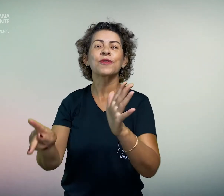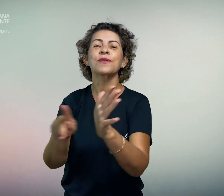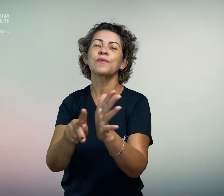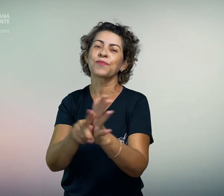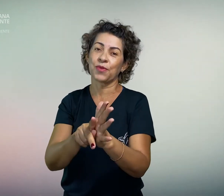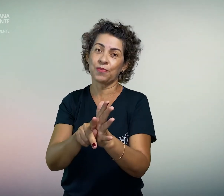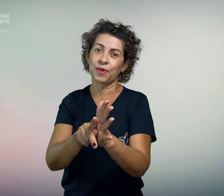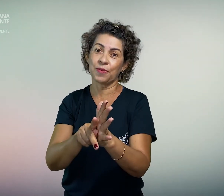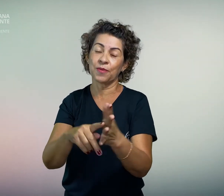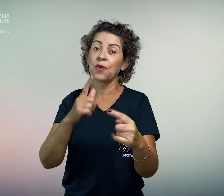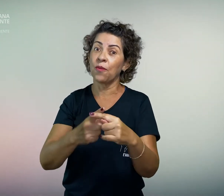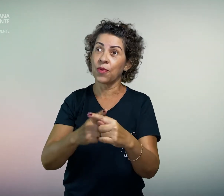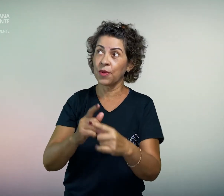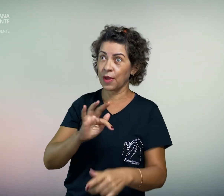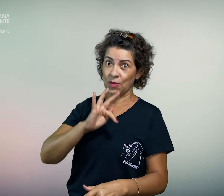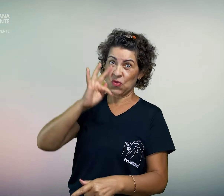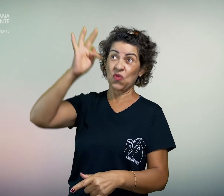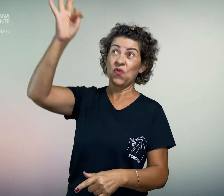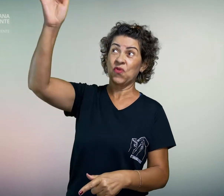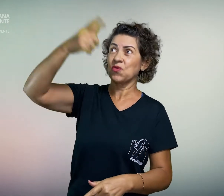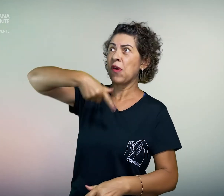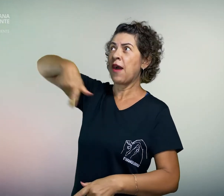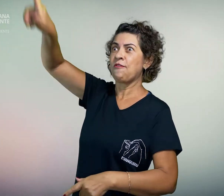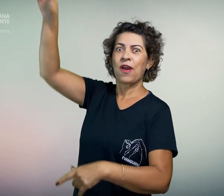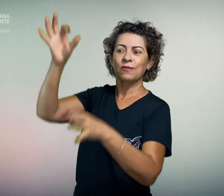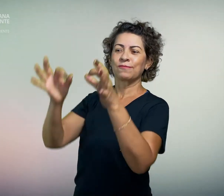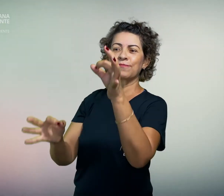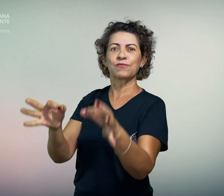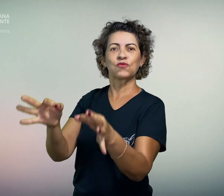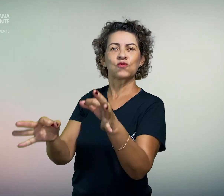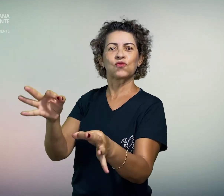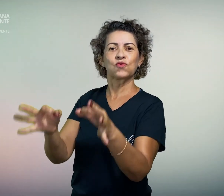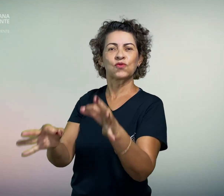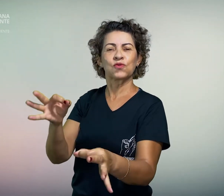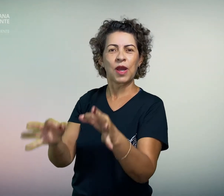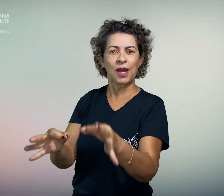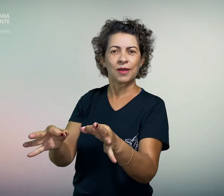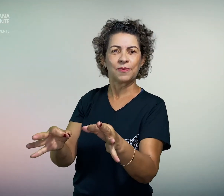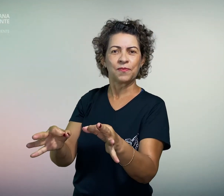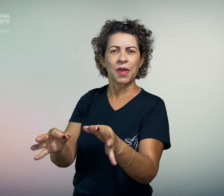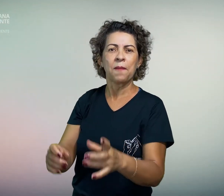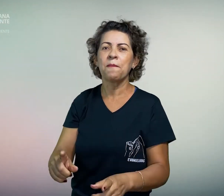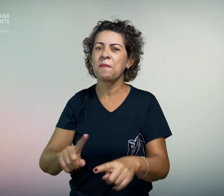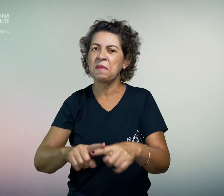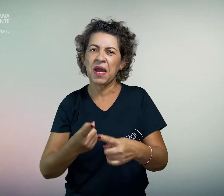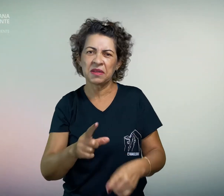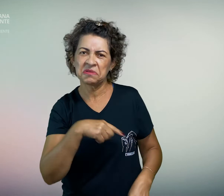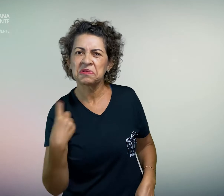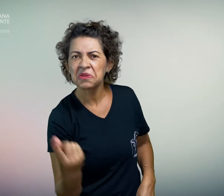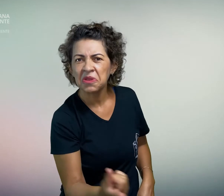Um dia prestaremos conta diante do tribunal divino, não dos atos de